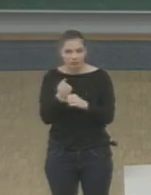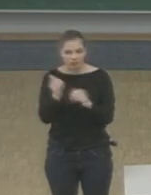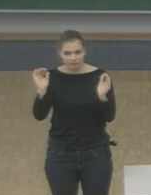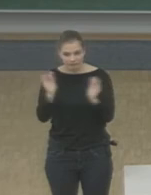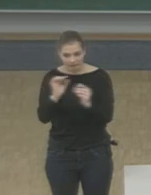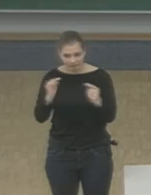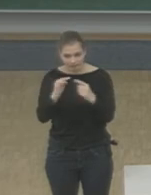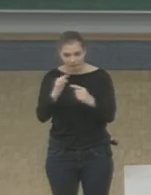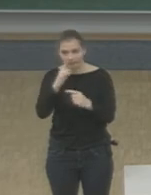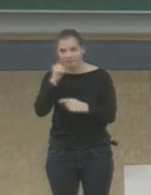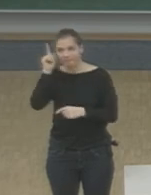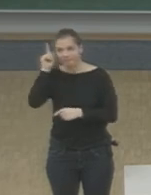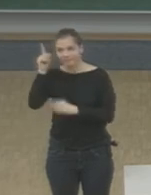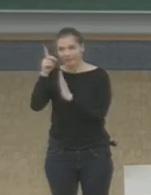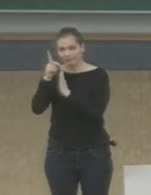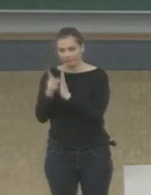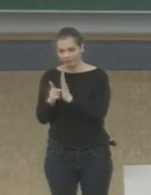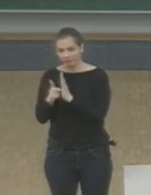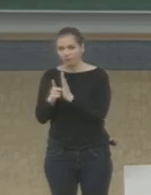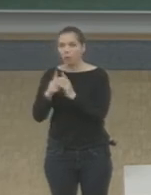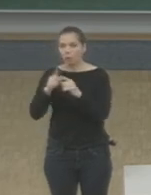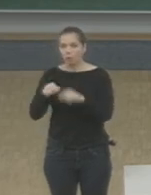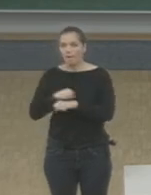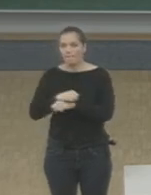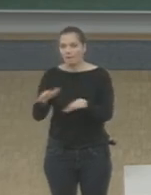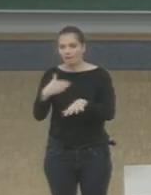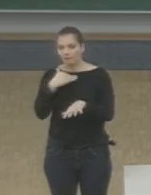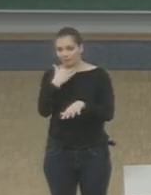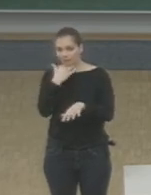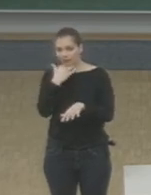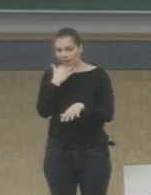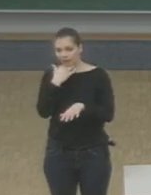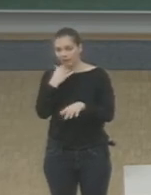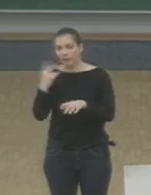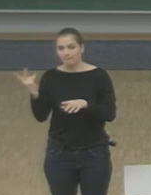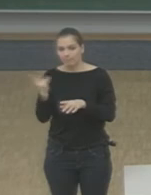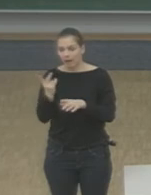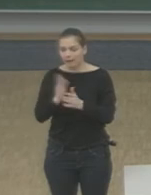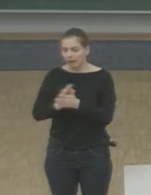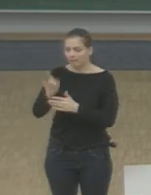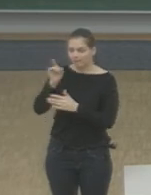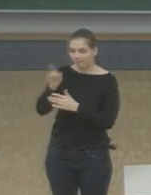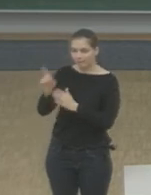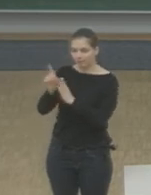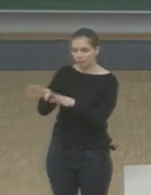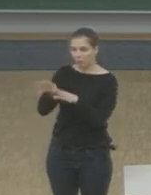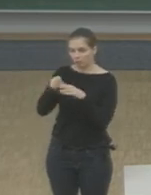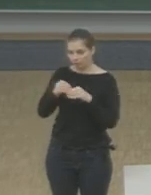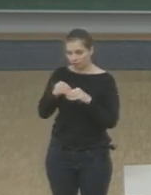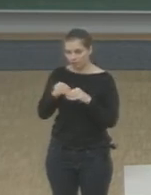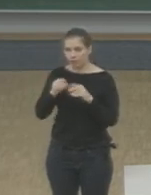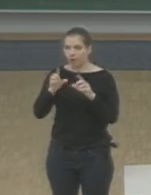gestellte Definition und die mediale Berichterstattung über PISA darauf einlassen würden, dass hier im